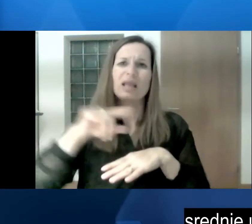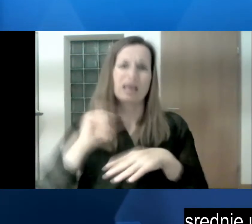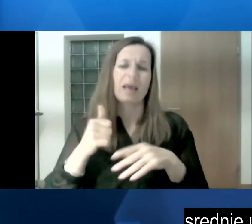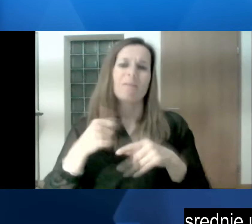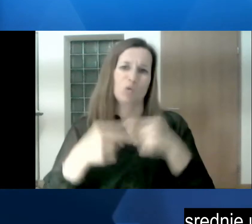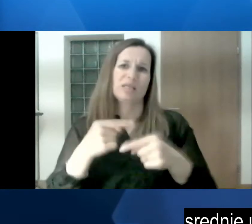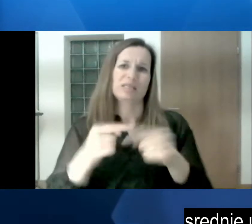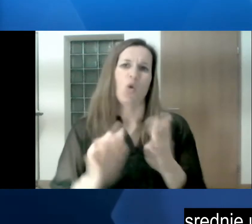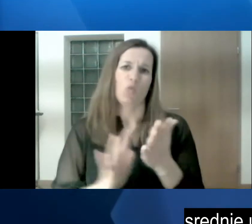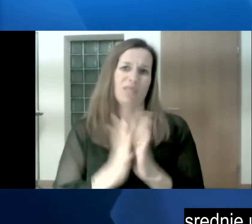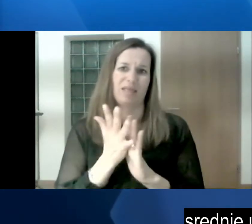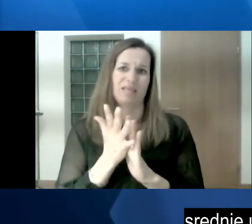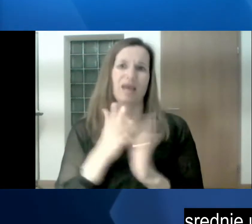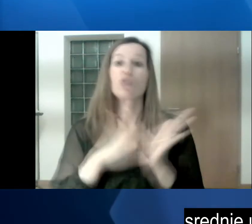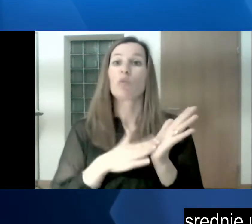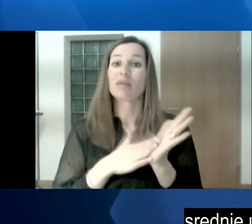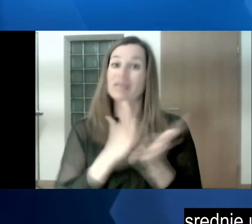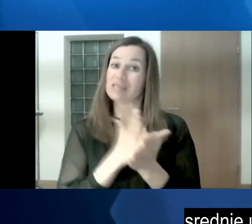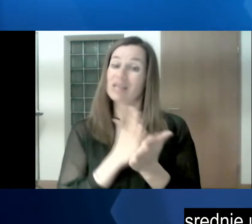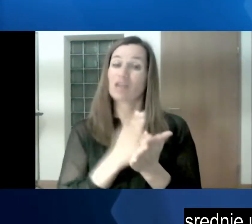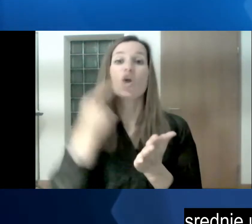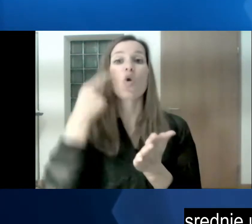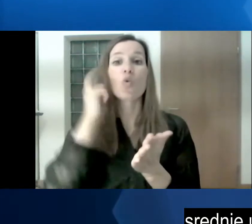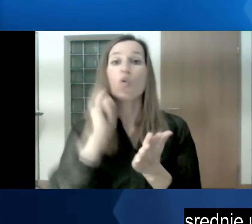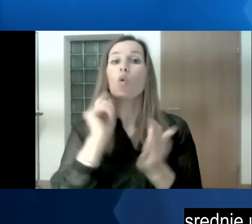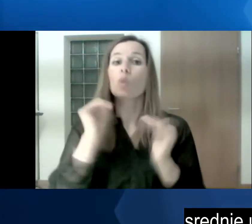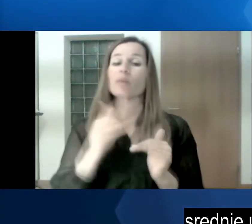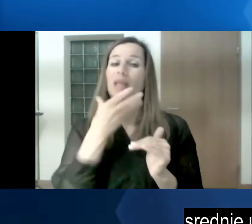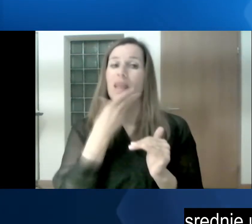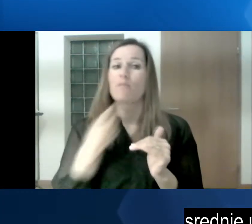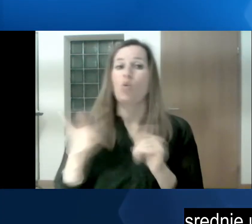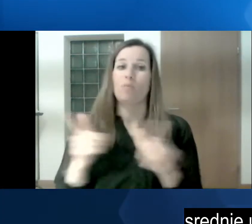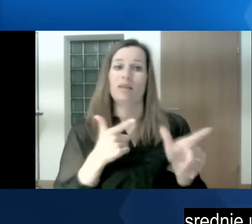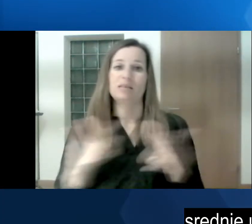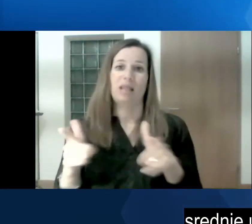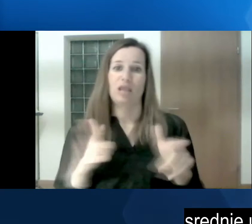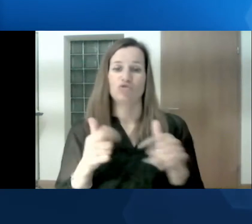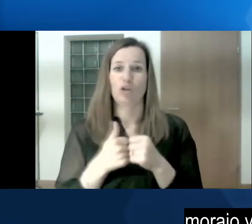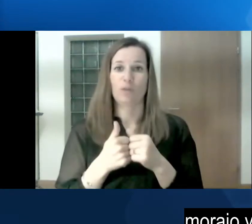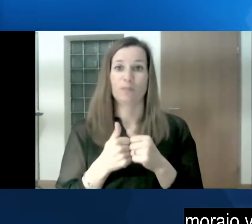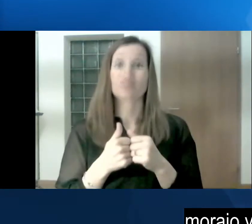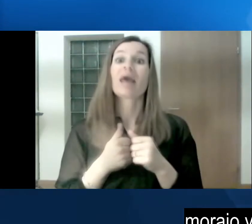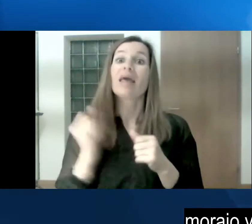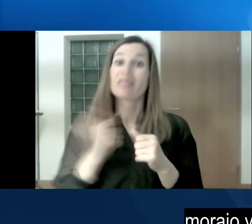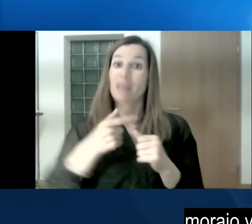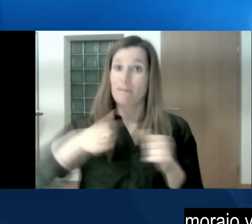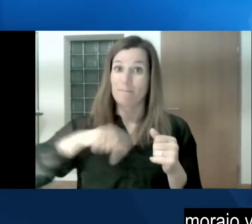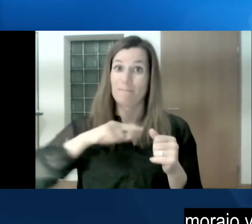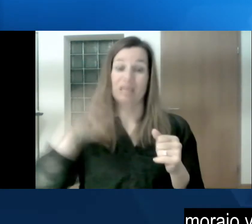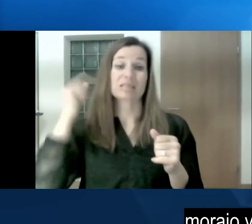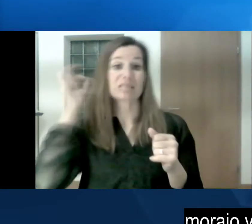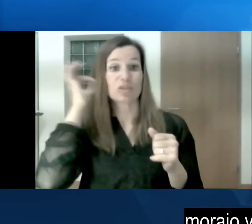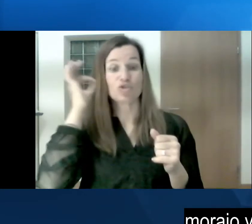Skratka, srednje uho mora biti lepo prezračeno. Za to, da mi slišimo, morajo vsi